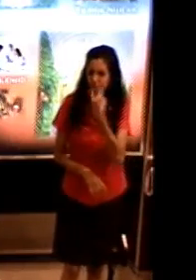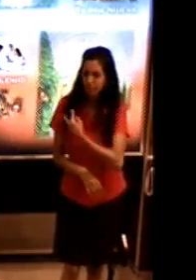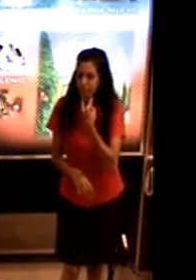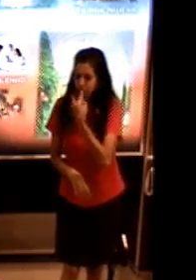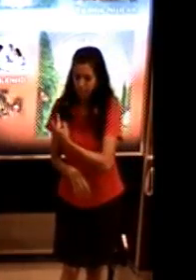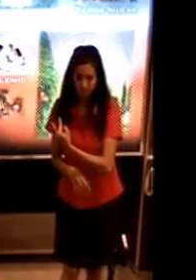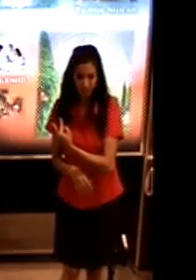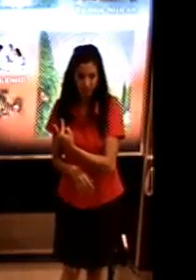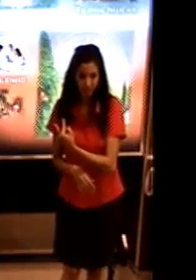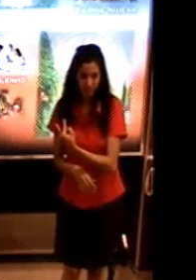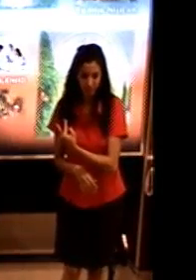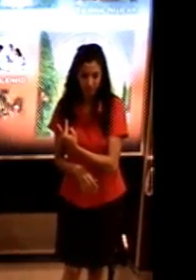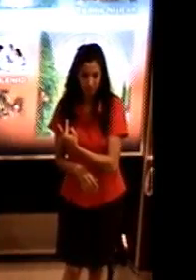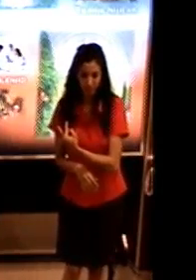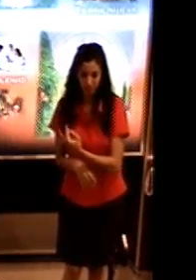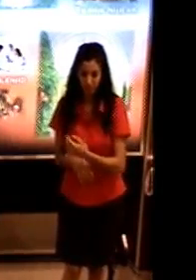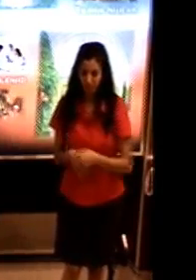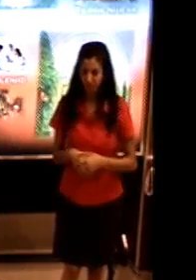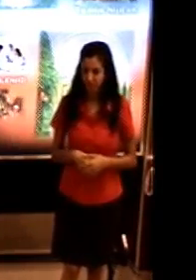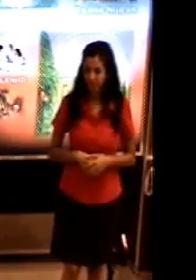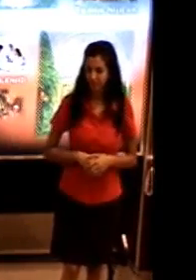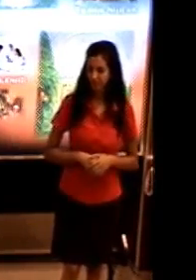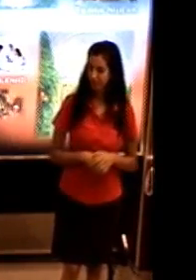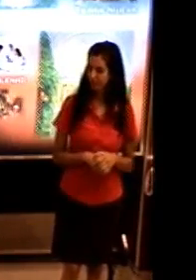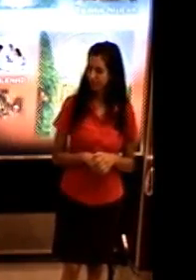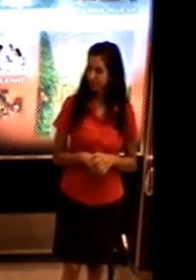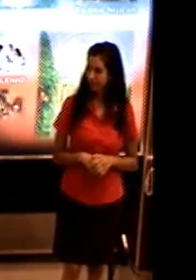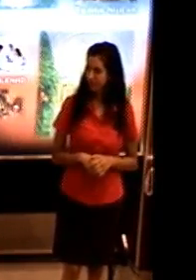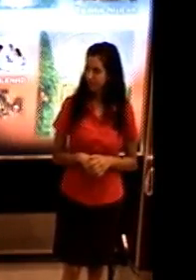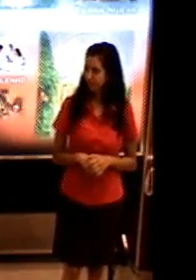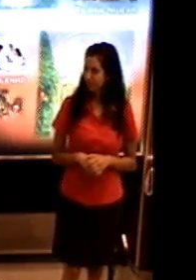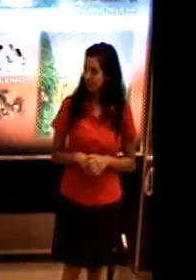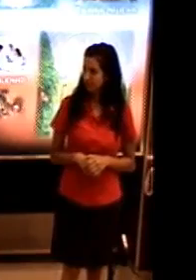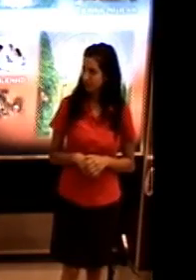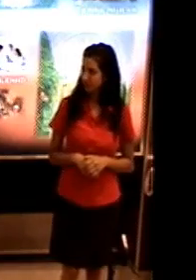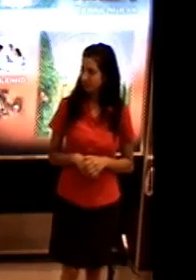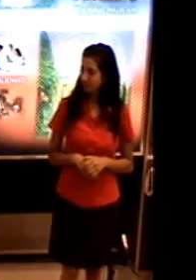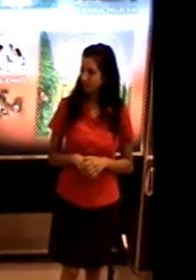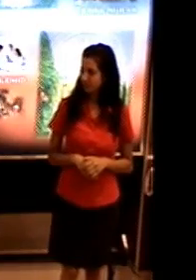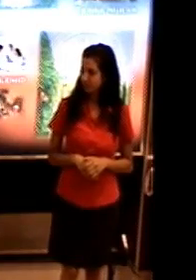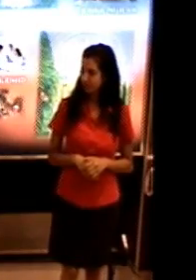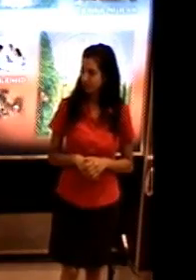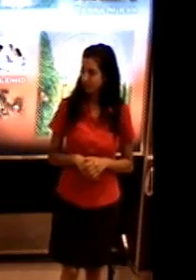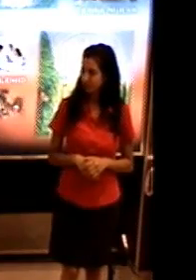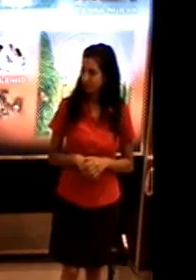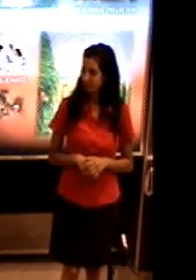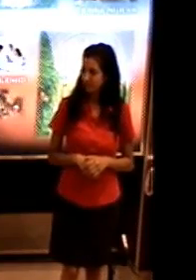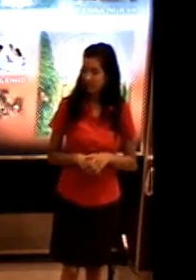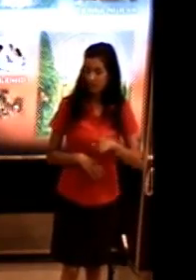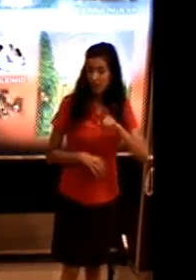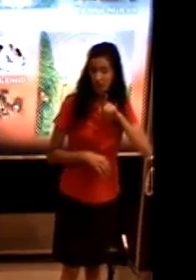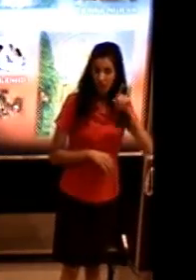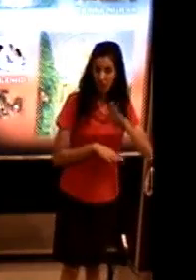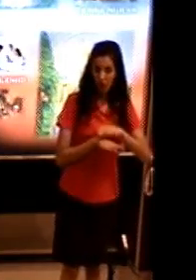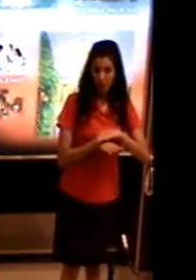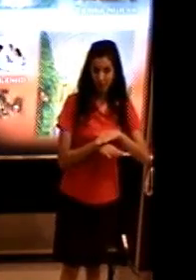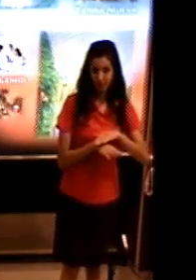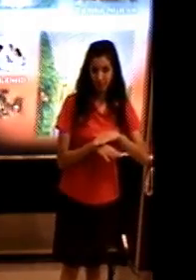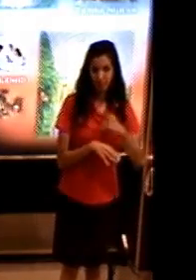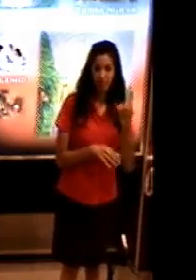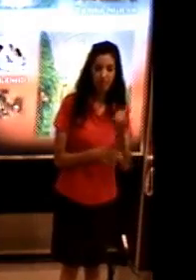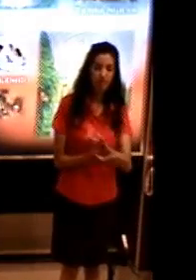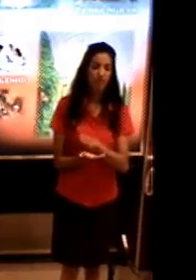autor del mal, Satanás, que es el archiengañador, de alguna forma, ¿verdad?, hizo las cosas para que nosotros